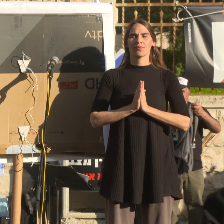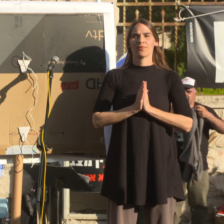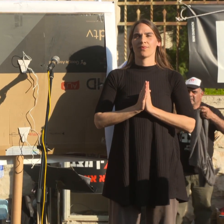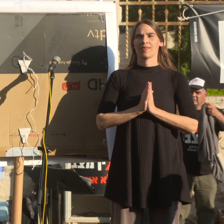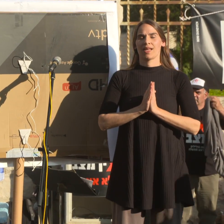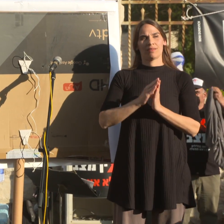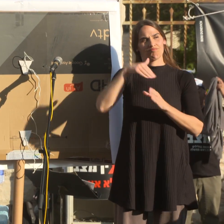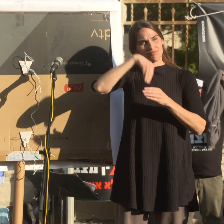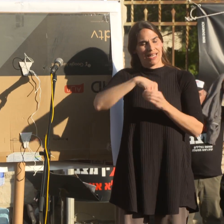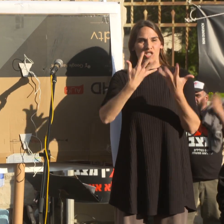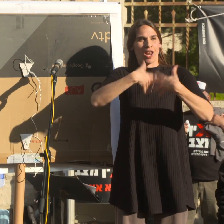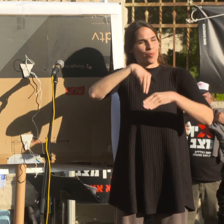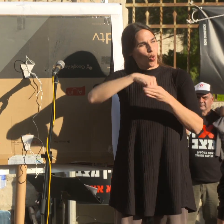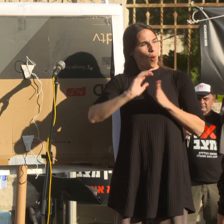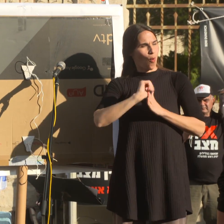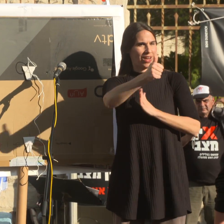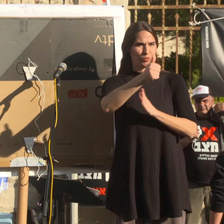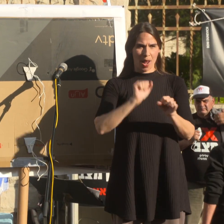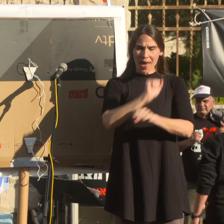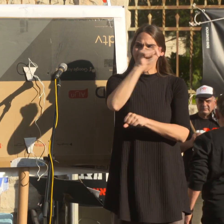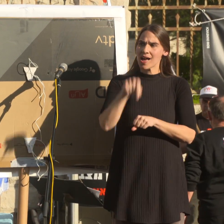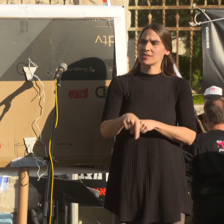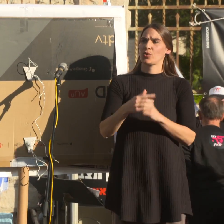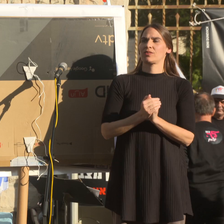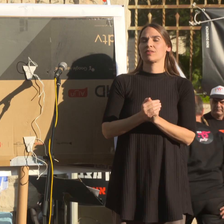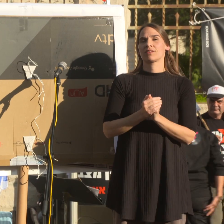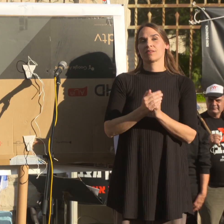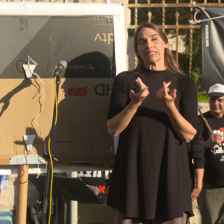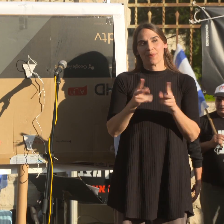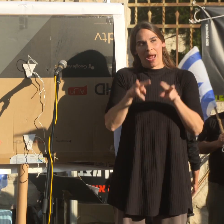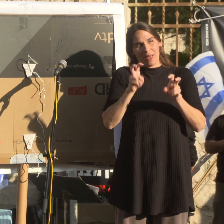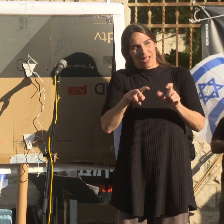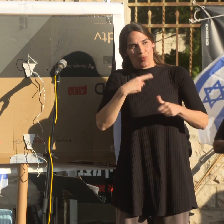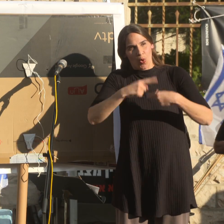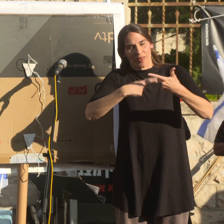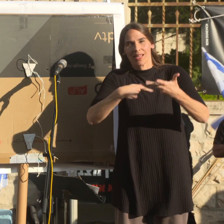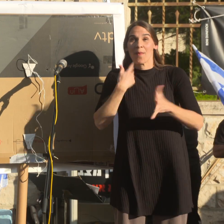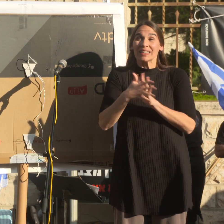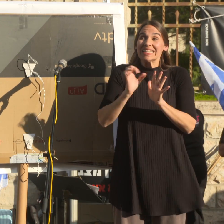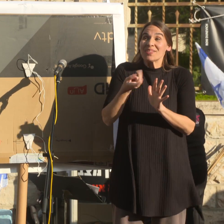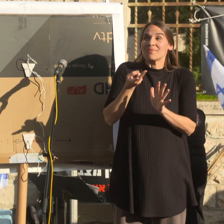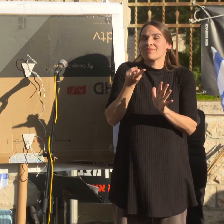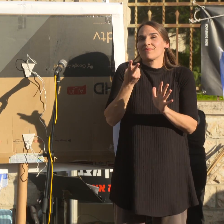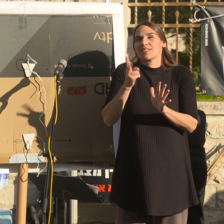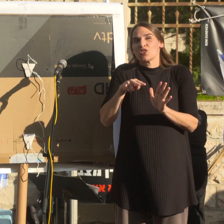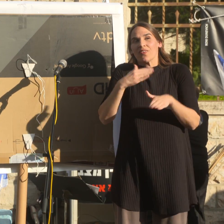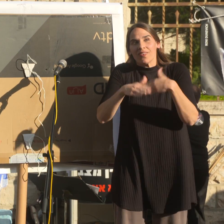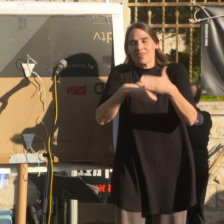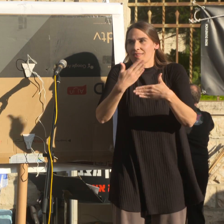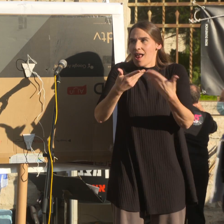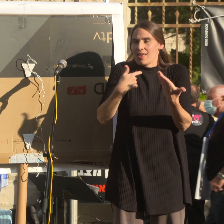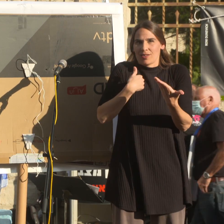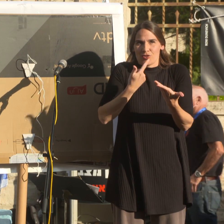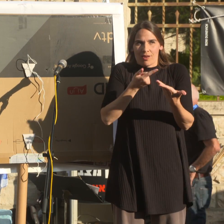בין מובילי המחאה הזאת. כבר בכמה הזדמנויות אמרתי שאם היה לי איזשהו תהליך חיובי בזמן האחרון